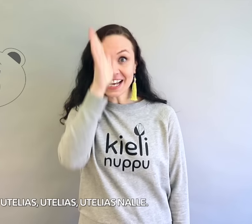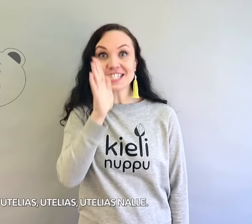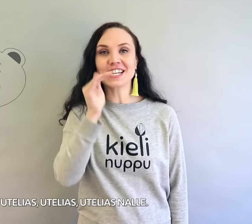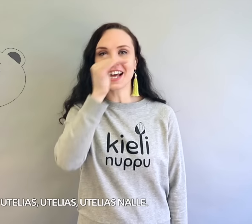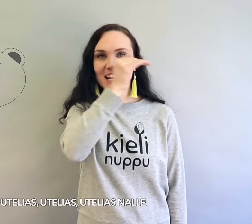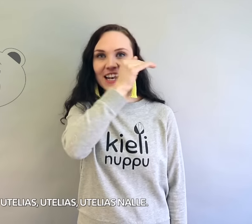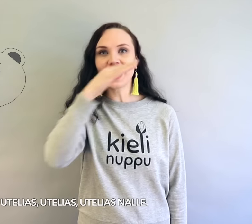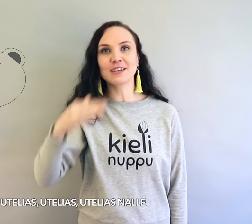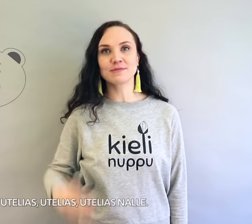utelias Nalle.